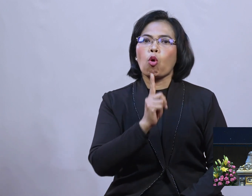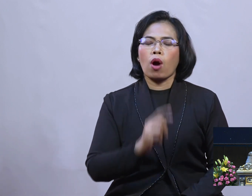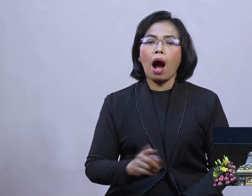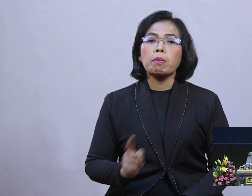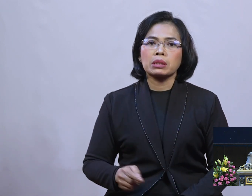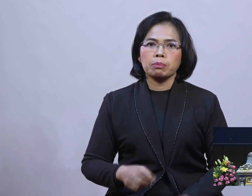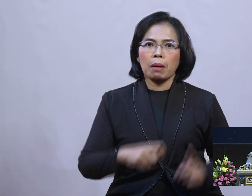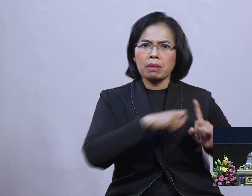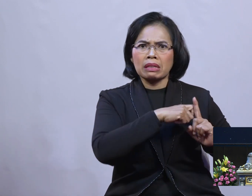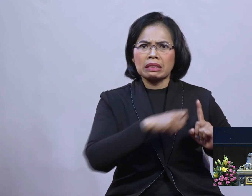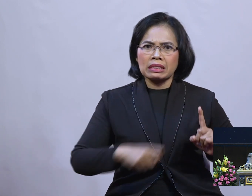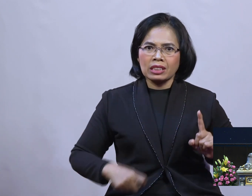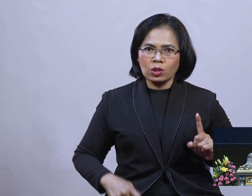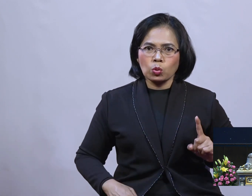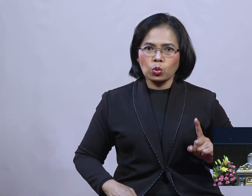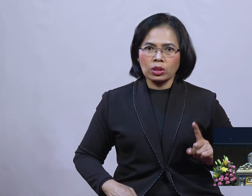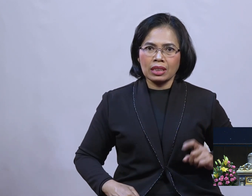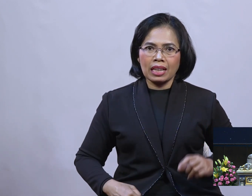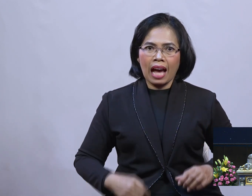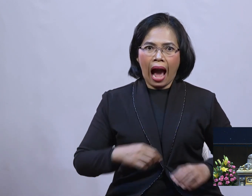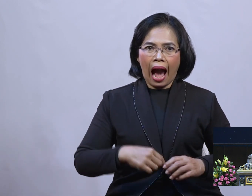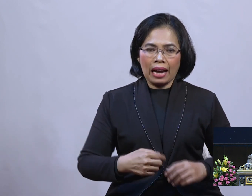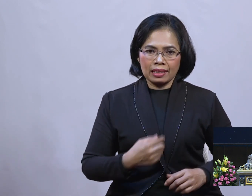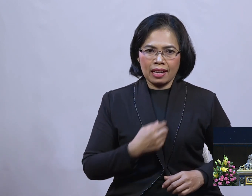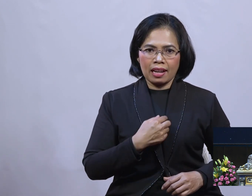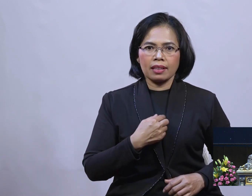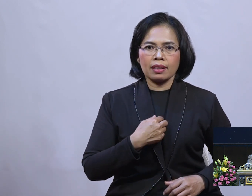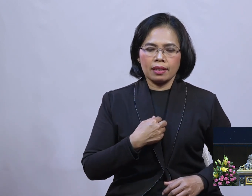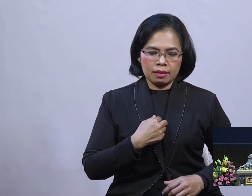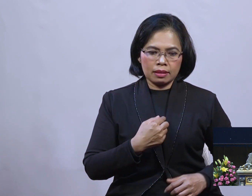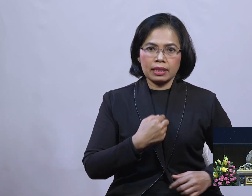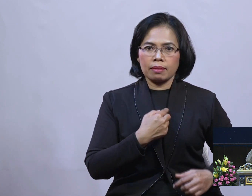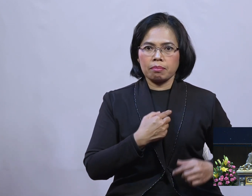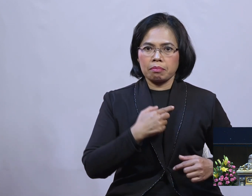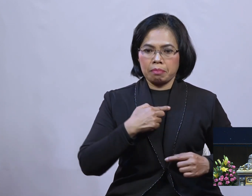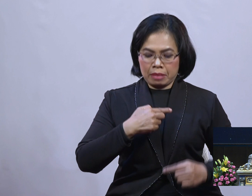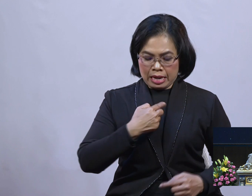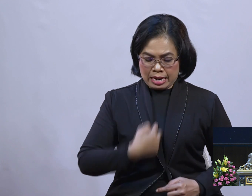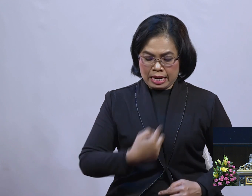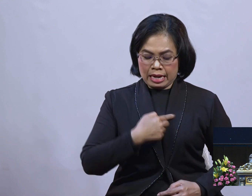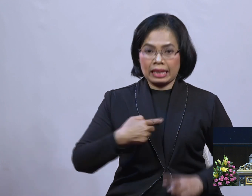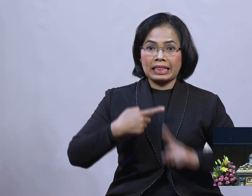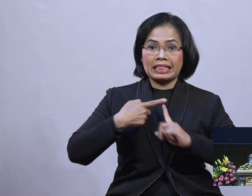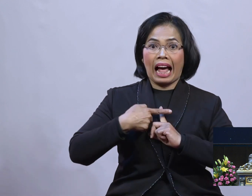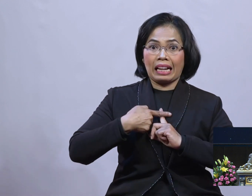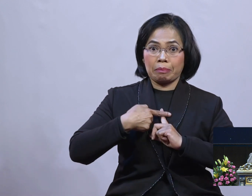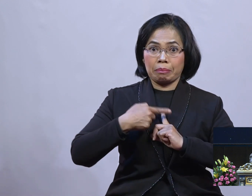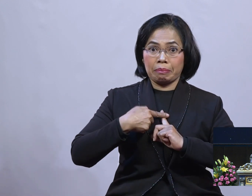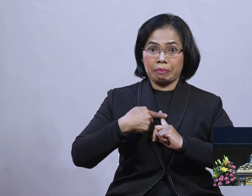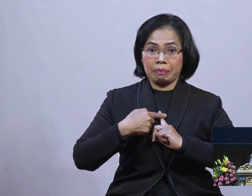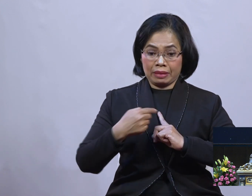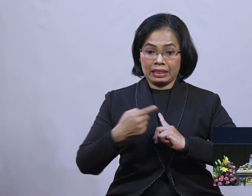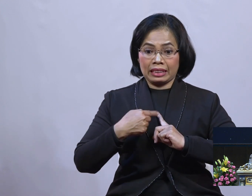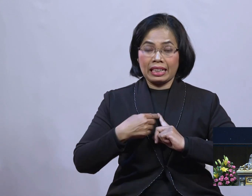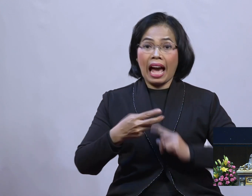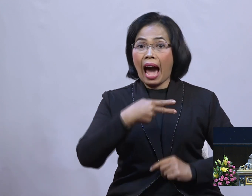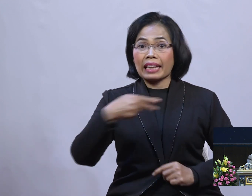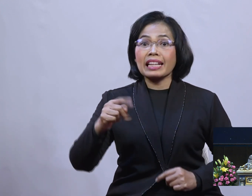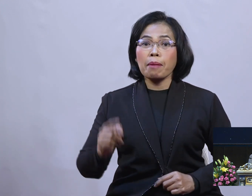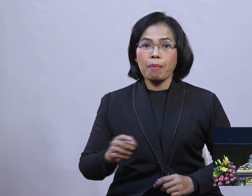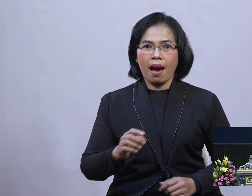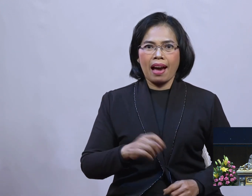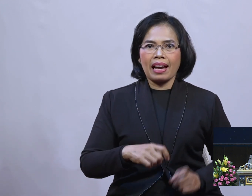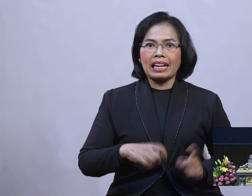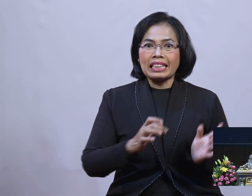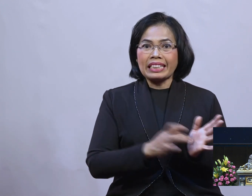Hai karena Kristus yang saya taruh di dada saya saya gantung di leher saya adalah Kristus yang merendahkan diri dan tak sampai mati